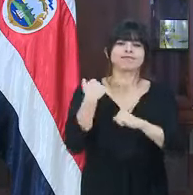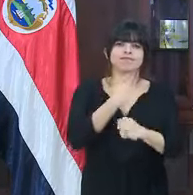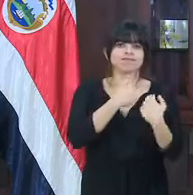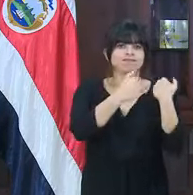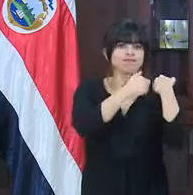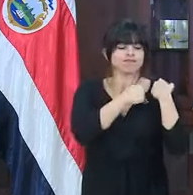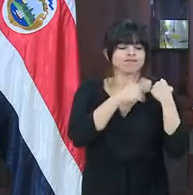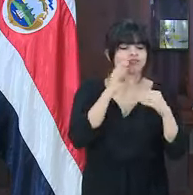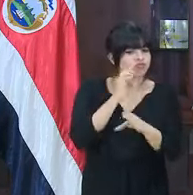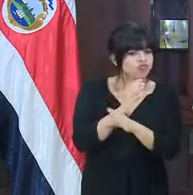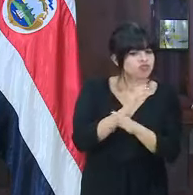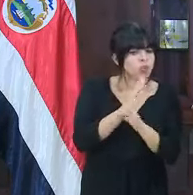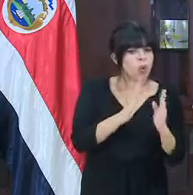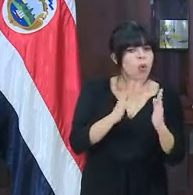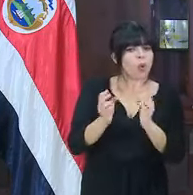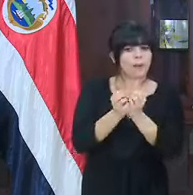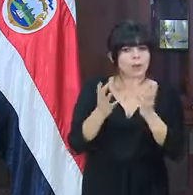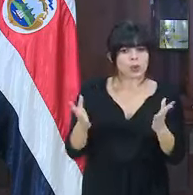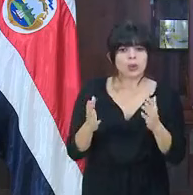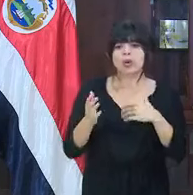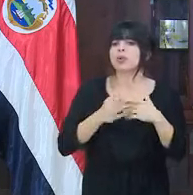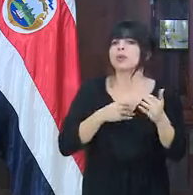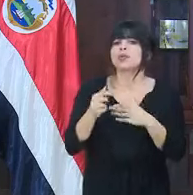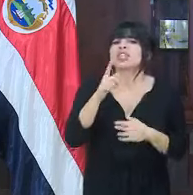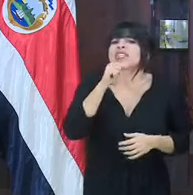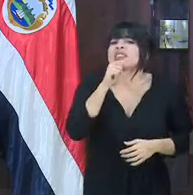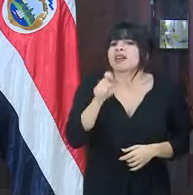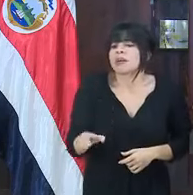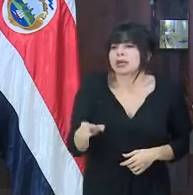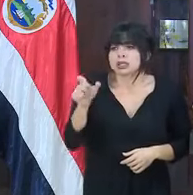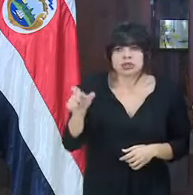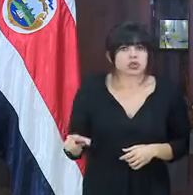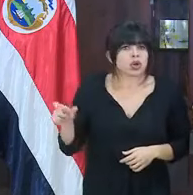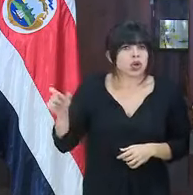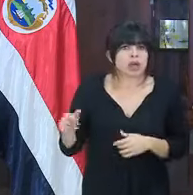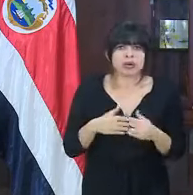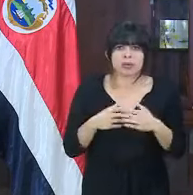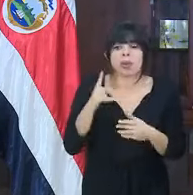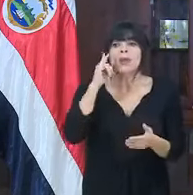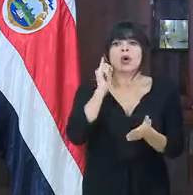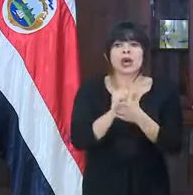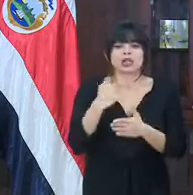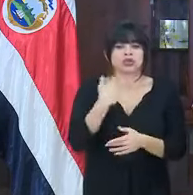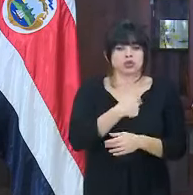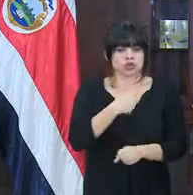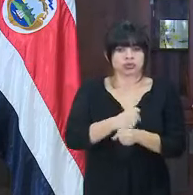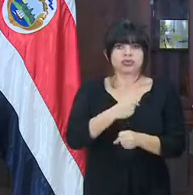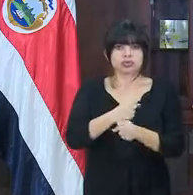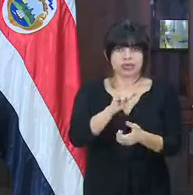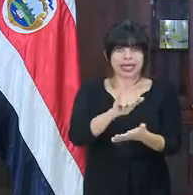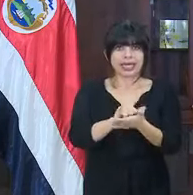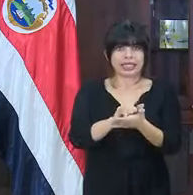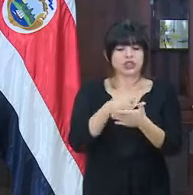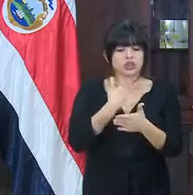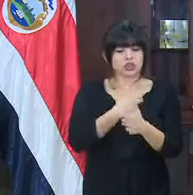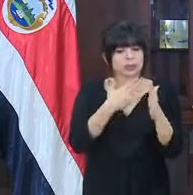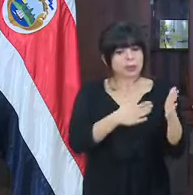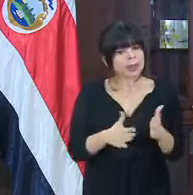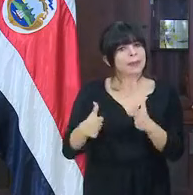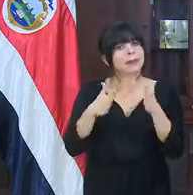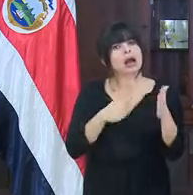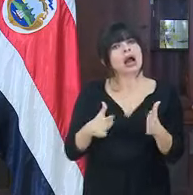corresponde velar por el orden público, indistintamente de quién se trate la persona, y en eso es justamente lo que estamos.